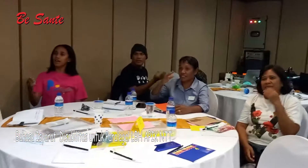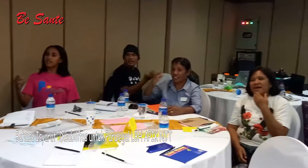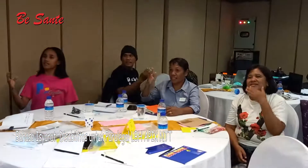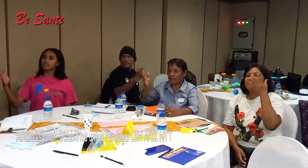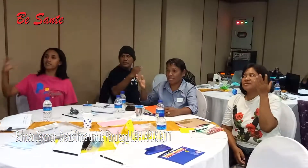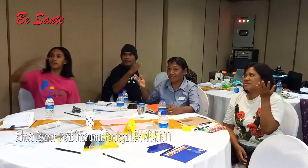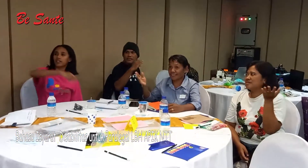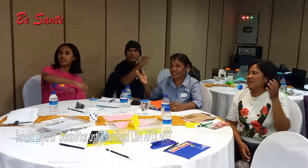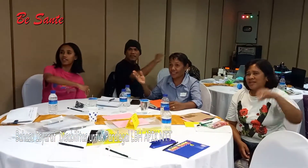Selamat sore.